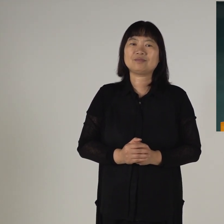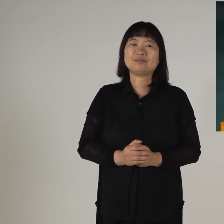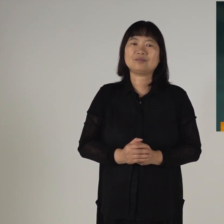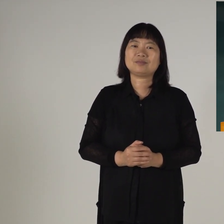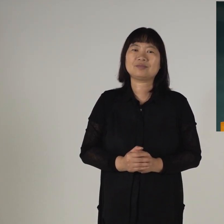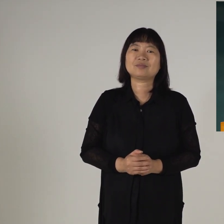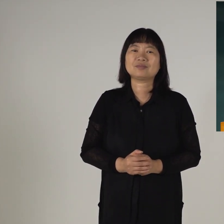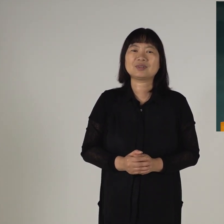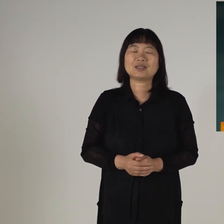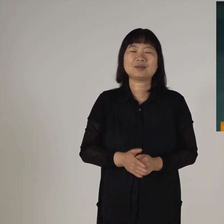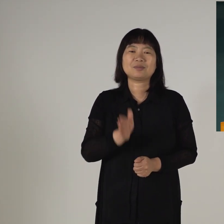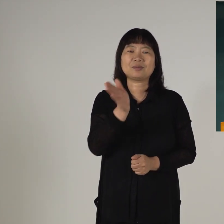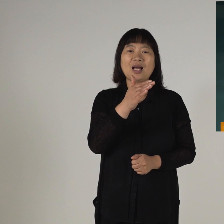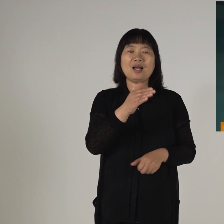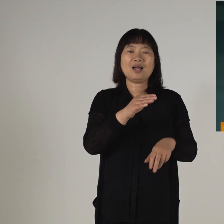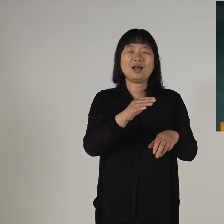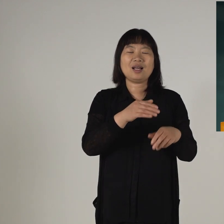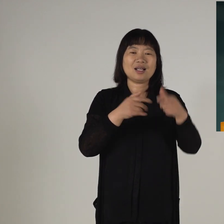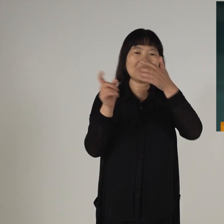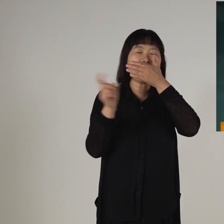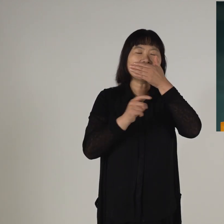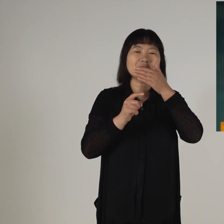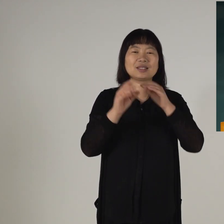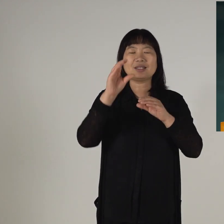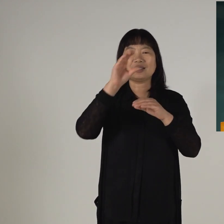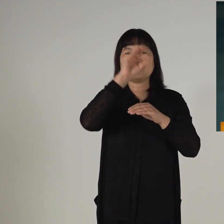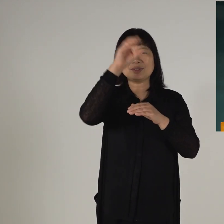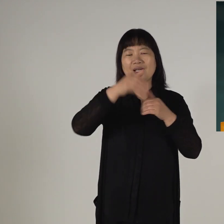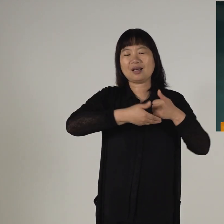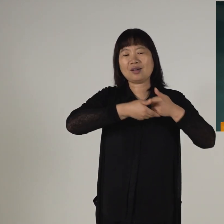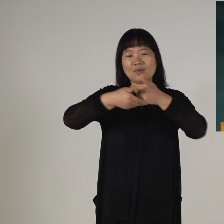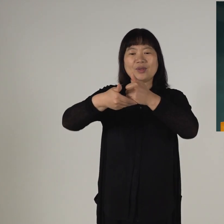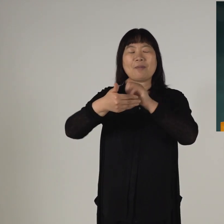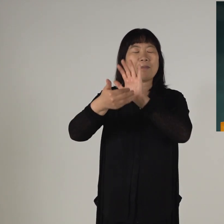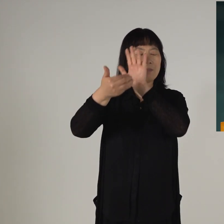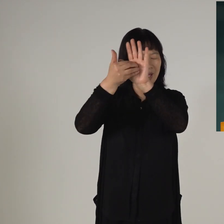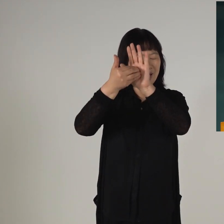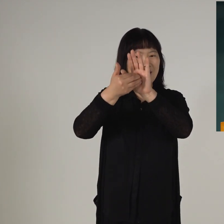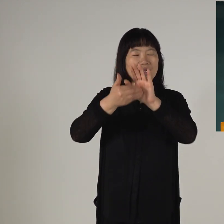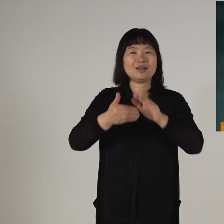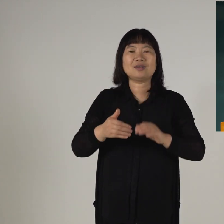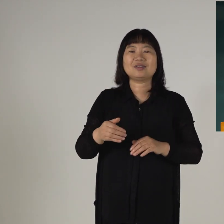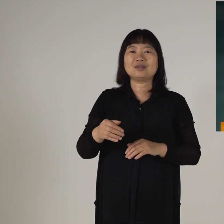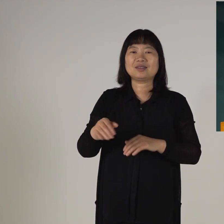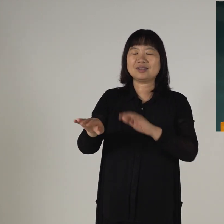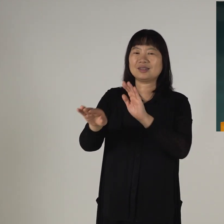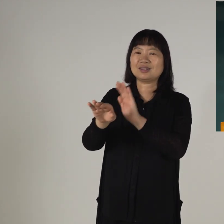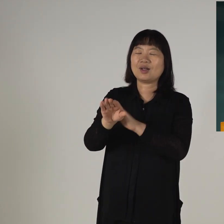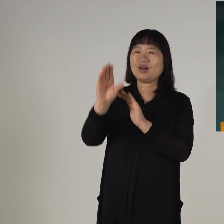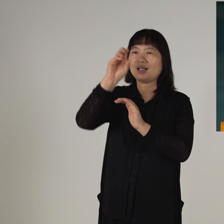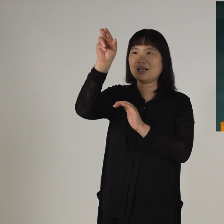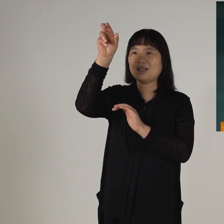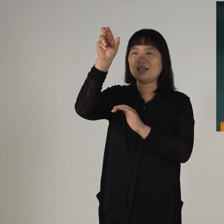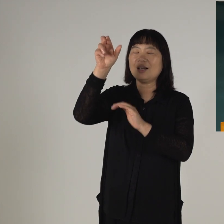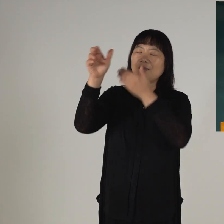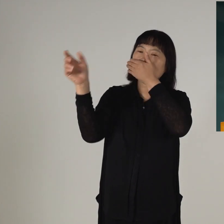한편 강도는 그 십자가의 영접을 거절하고 한편 강도는